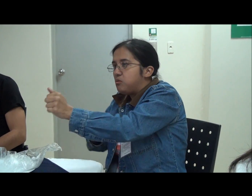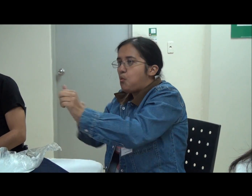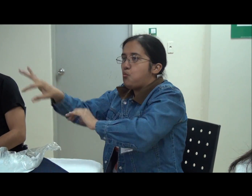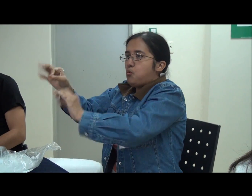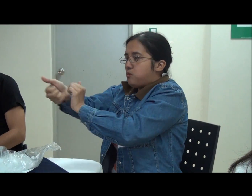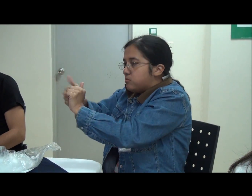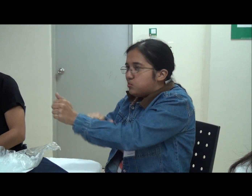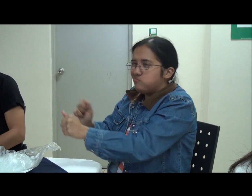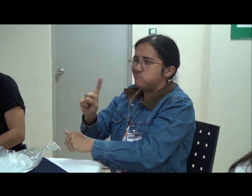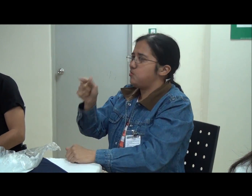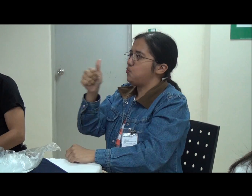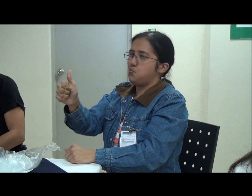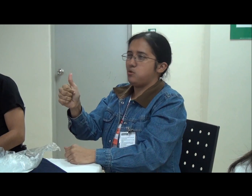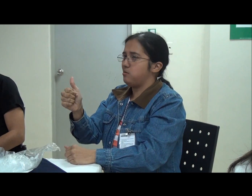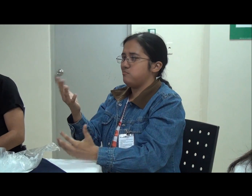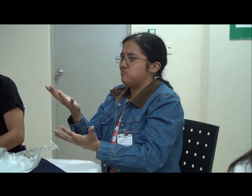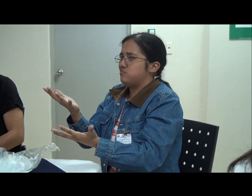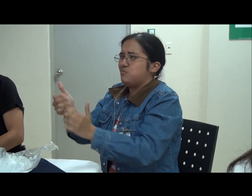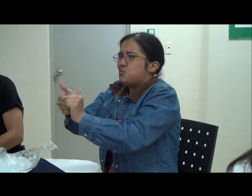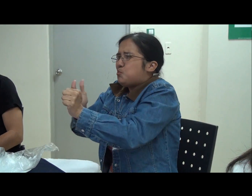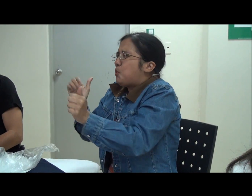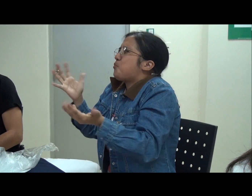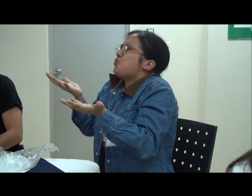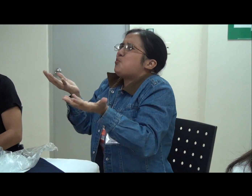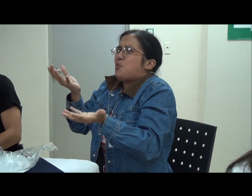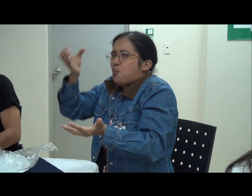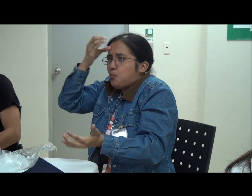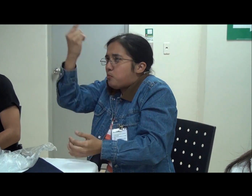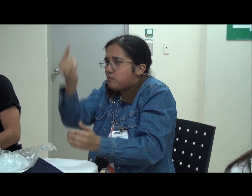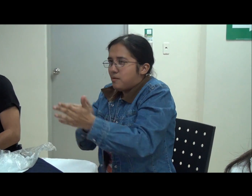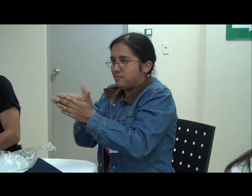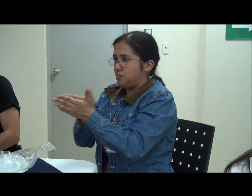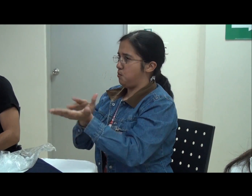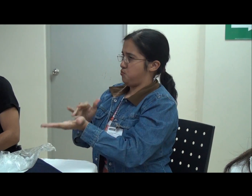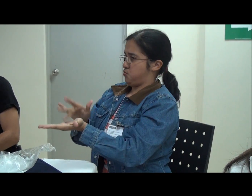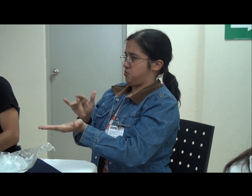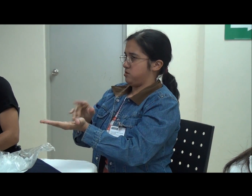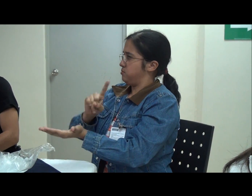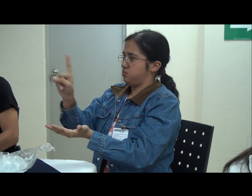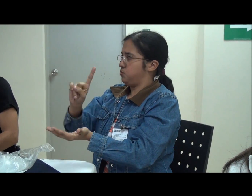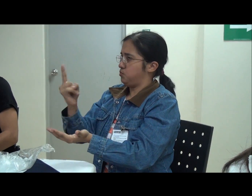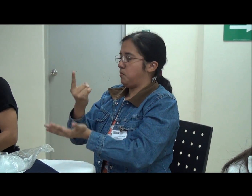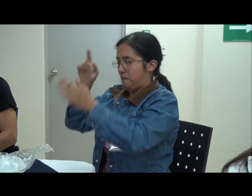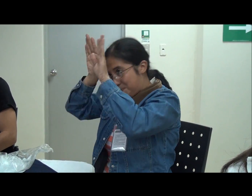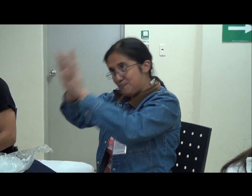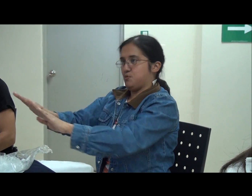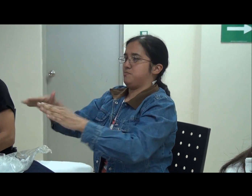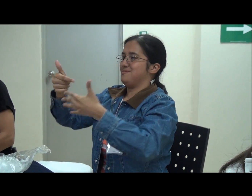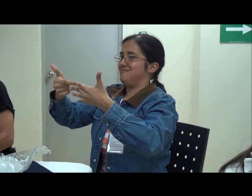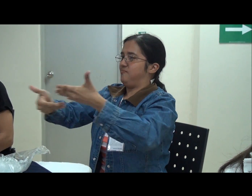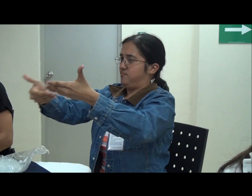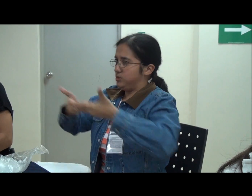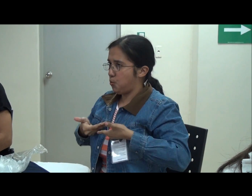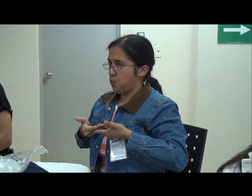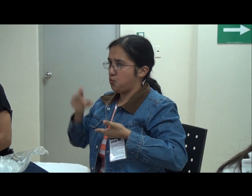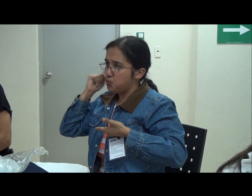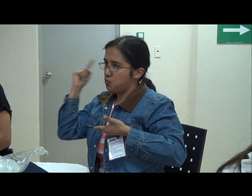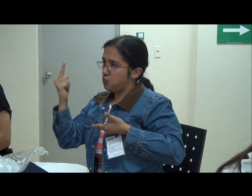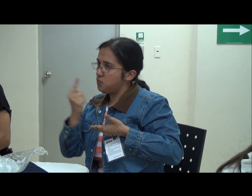conceptos de las señas, o a veces se retrasa, o a veces también es el hecho de aprovecharse